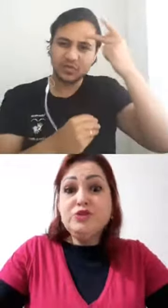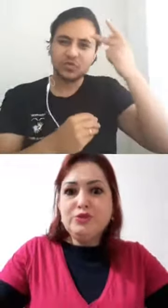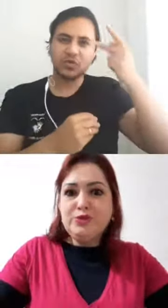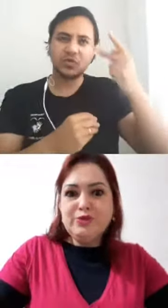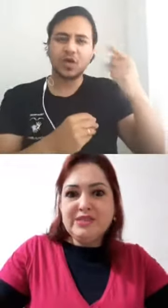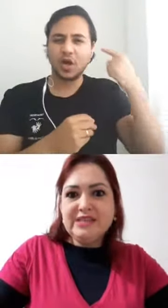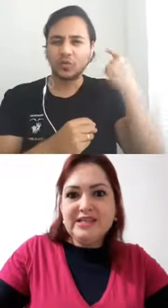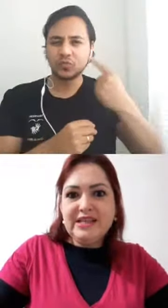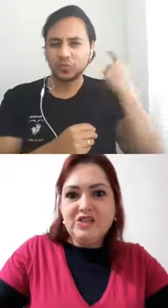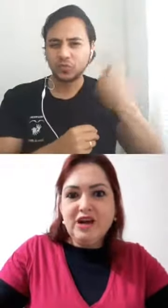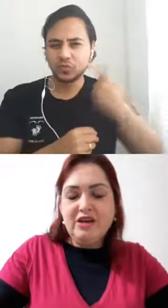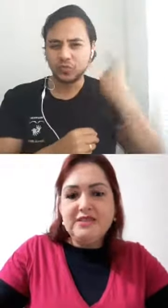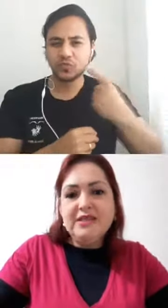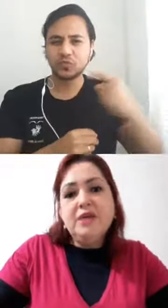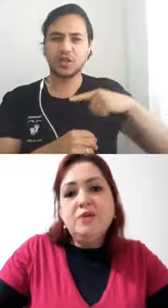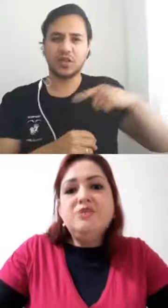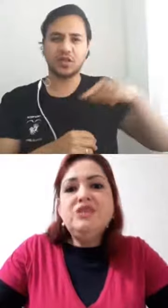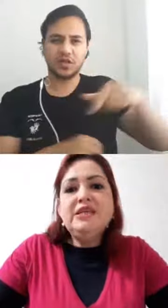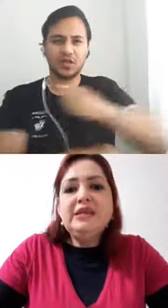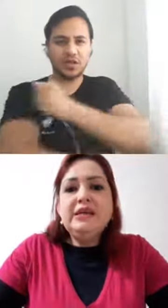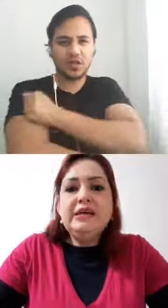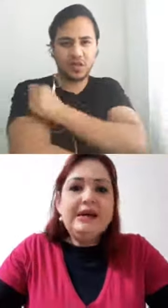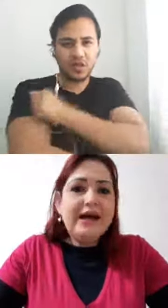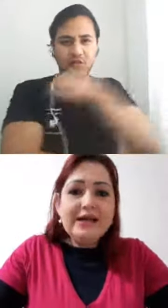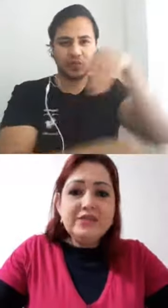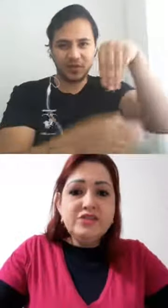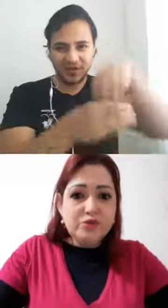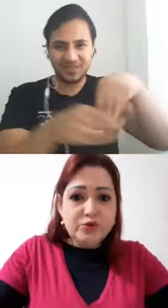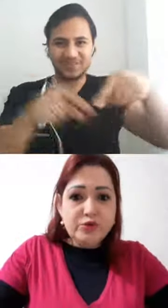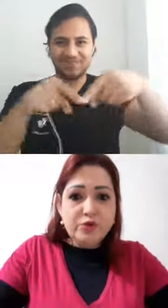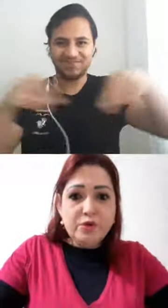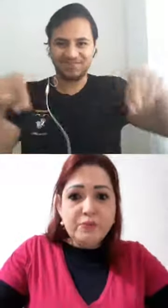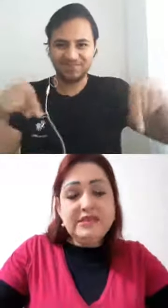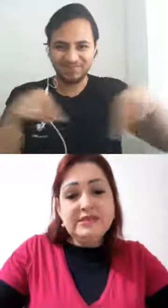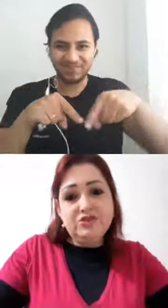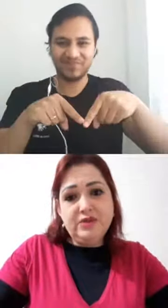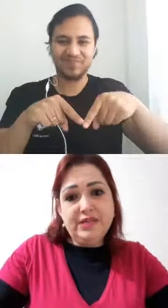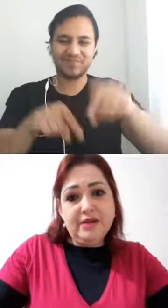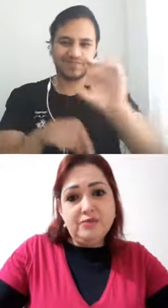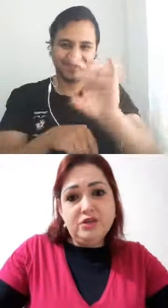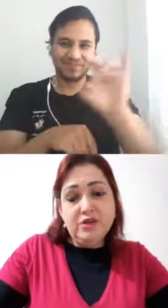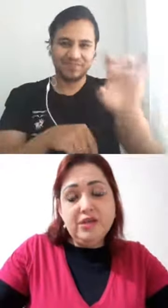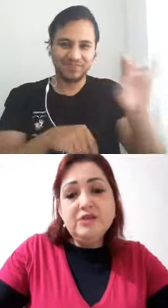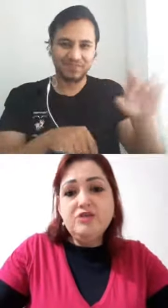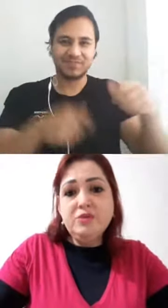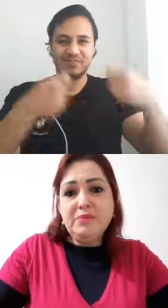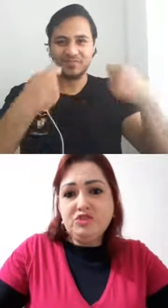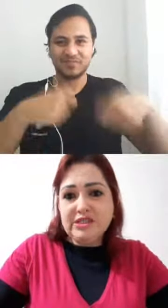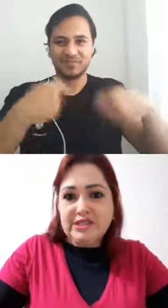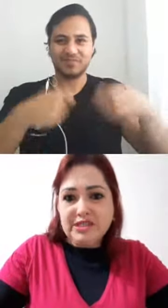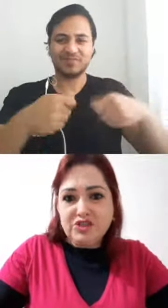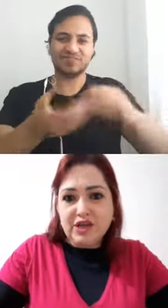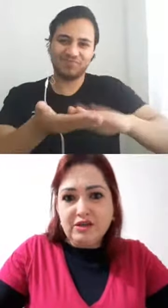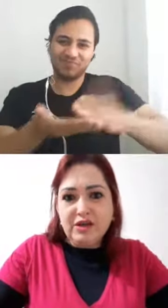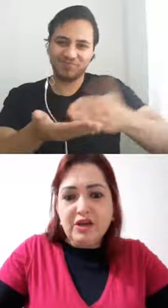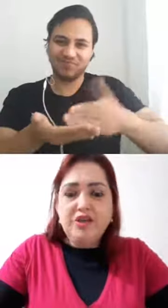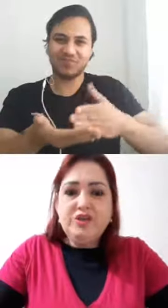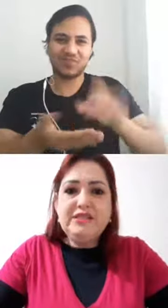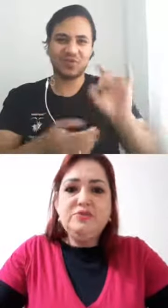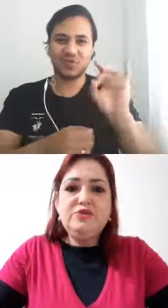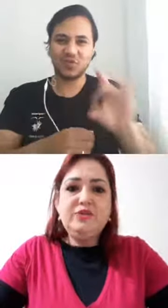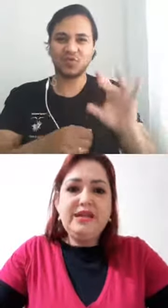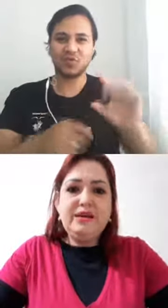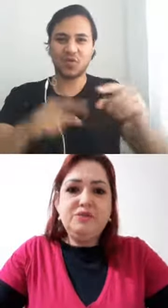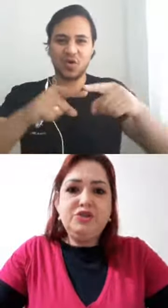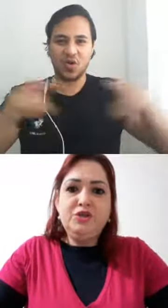muito surdos nas salas de aula. Imagine que cada surdo precisa de um intérprete. E não somente na sala de aula. Nós